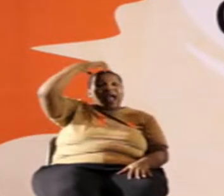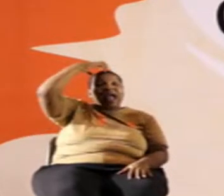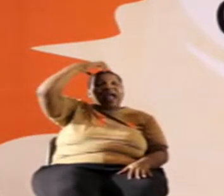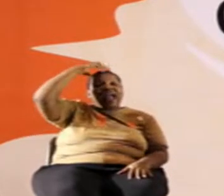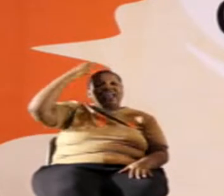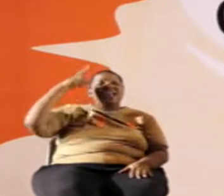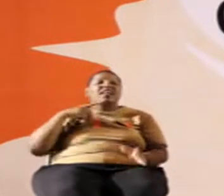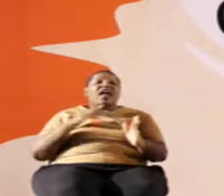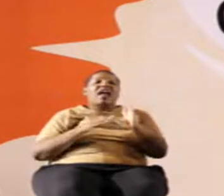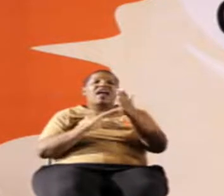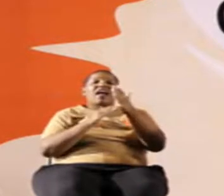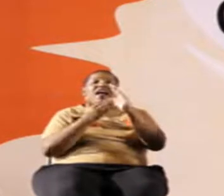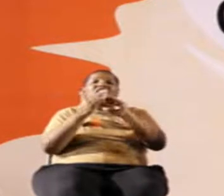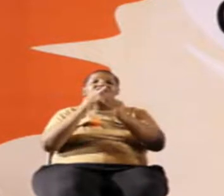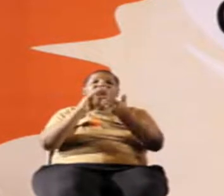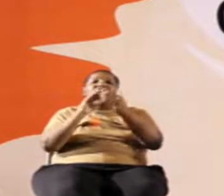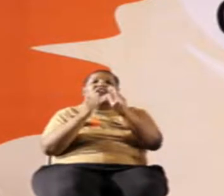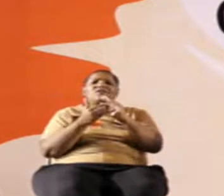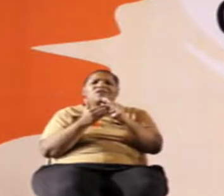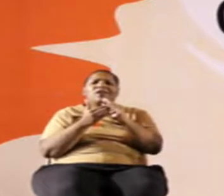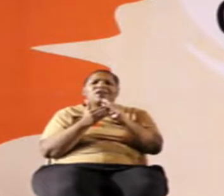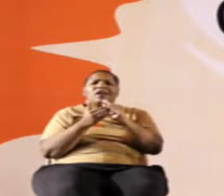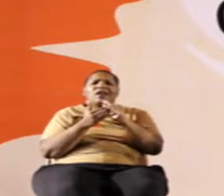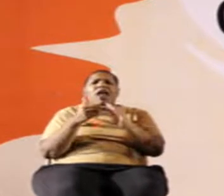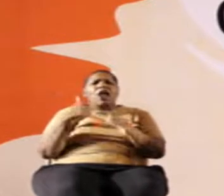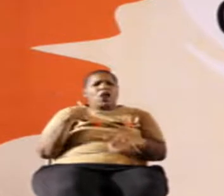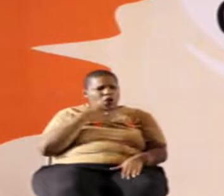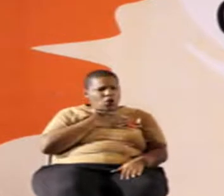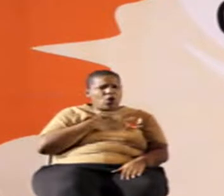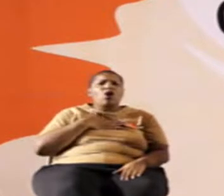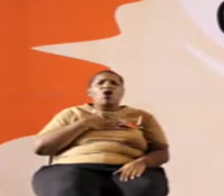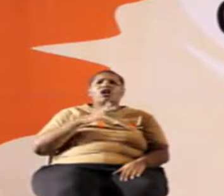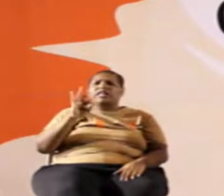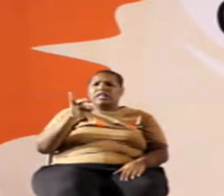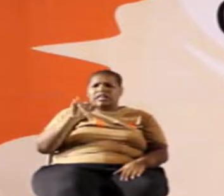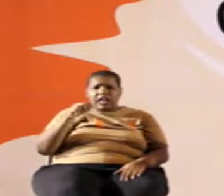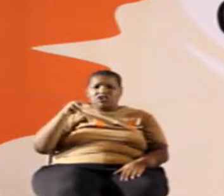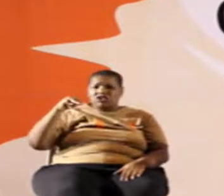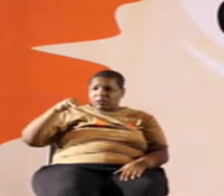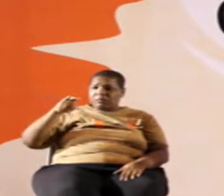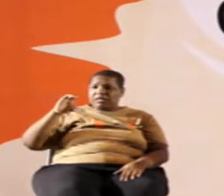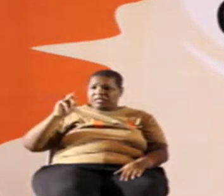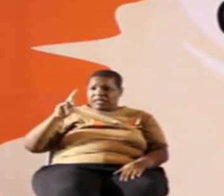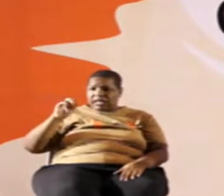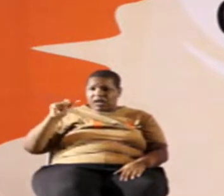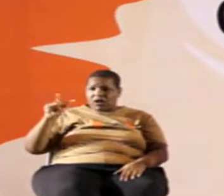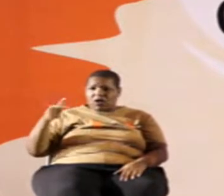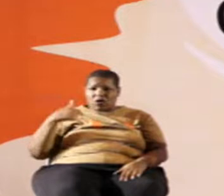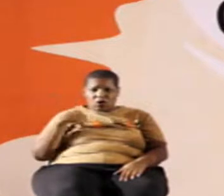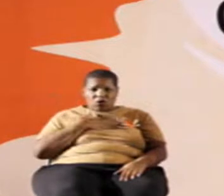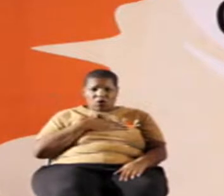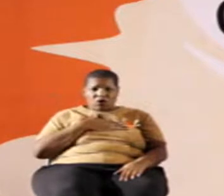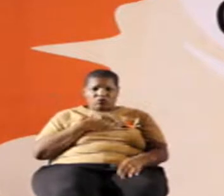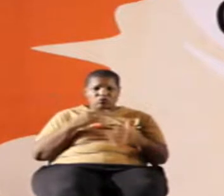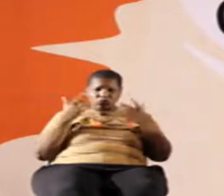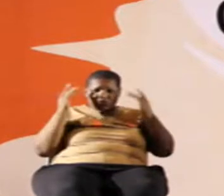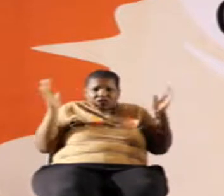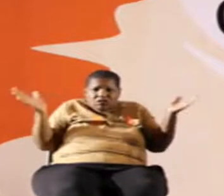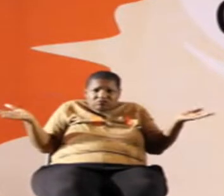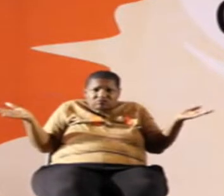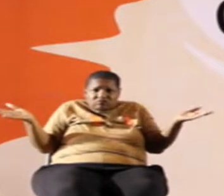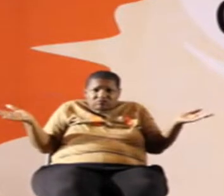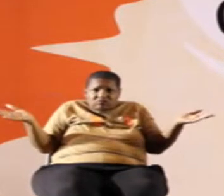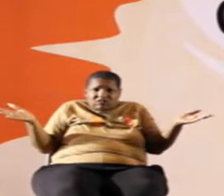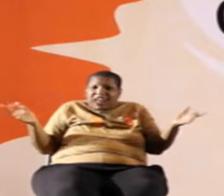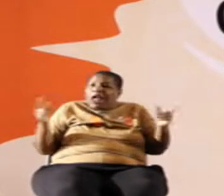Favela. É? Eu nem pensei, eu gosto de Tati Quebra Barraco, do MC Carol, gosto de Ludmilla, sei lá, sei lá.